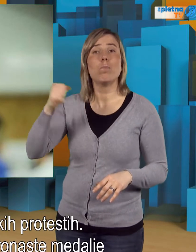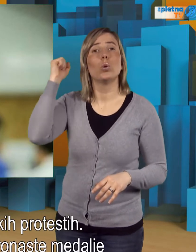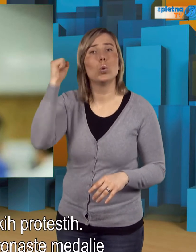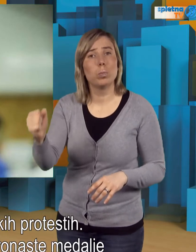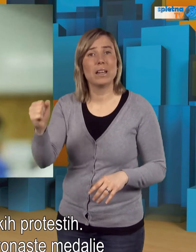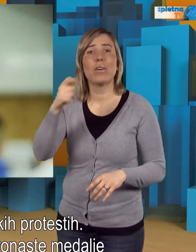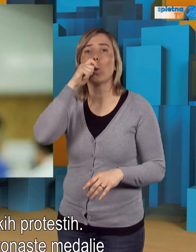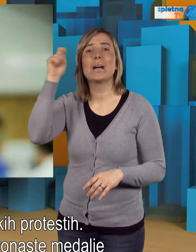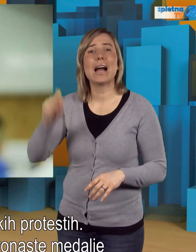ukrajinskih protestih.